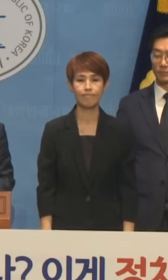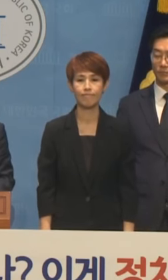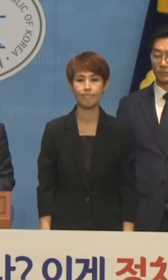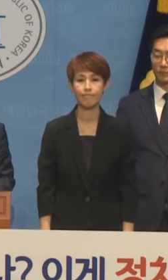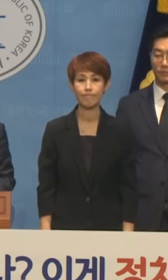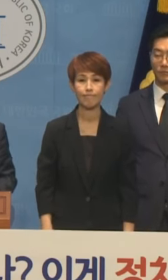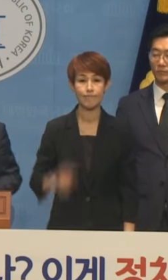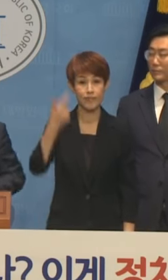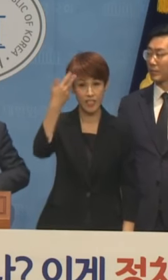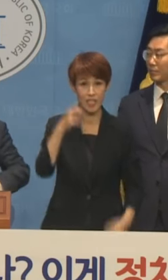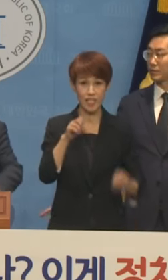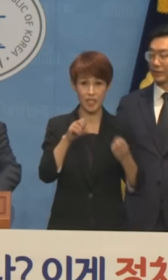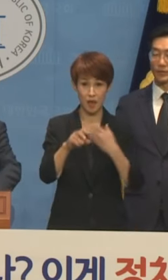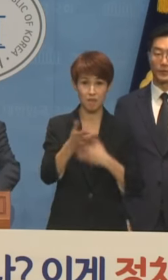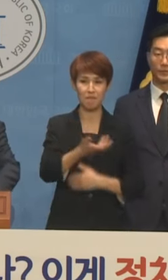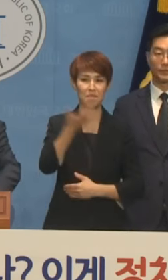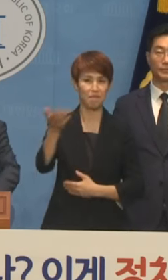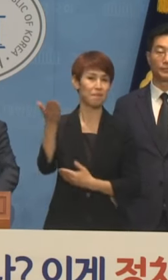기자분들의 질문을